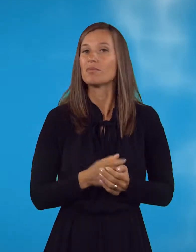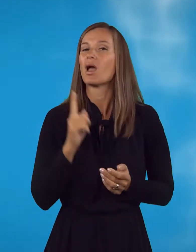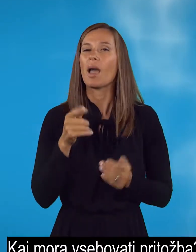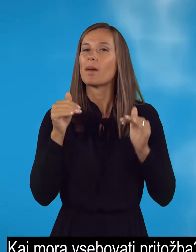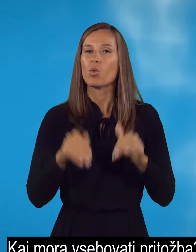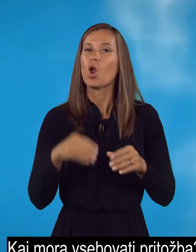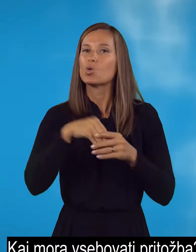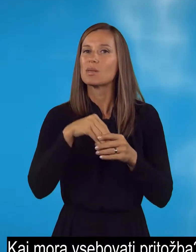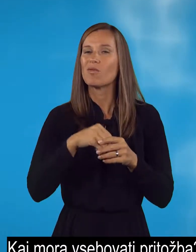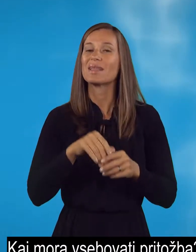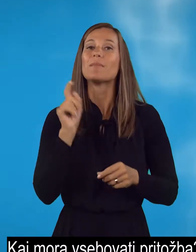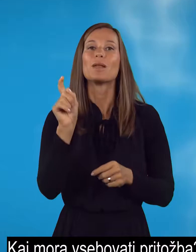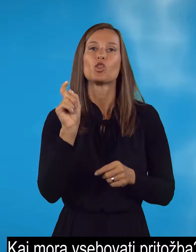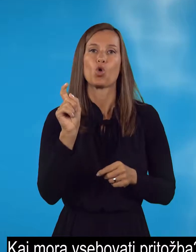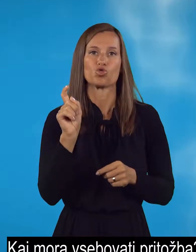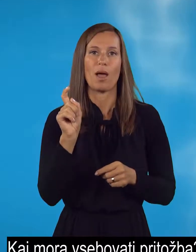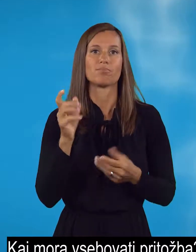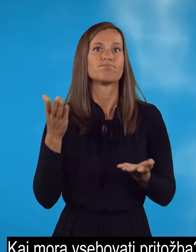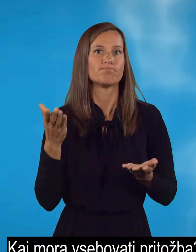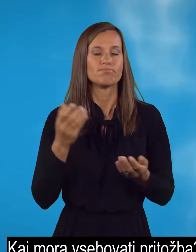Kaj mora vsebovati pritožba?